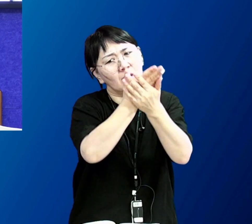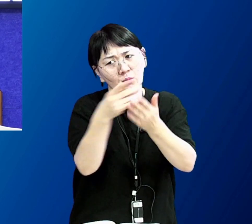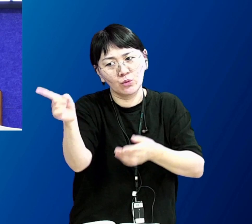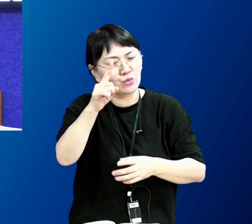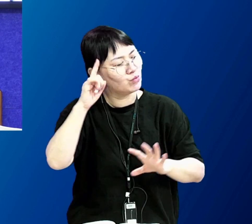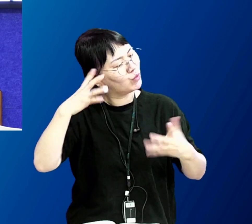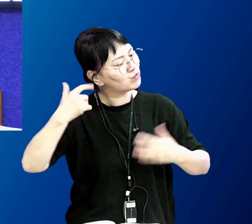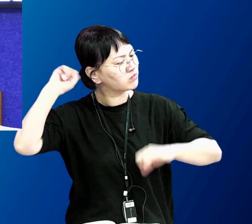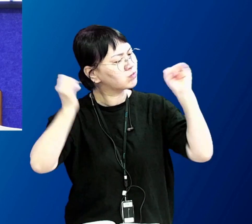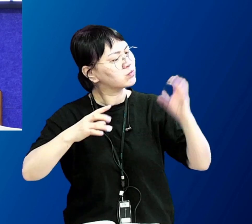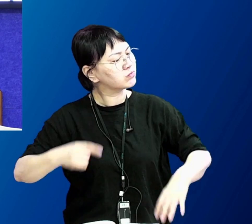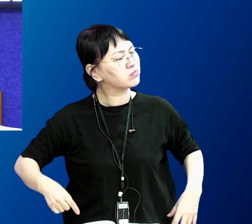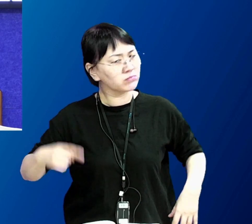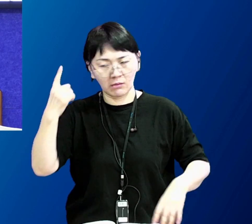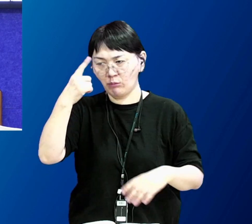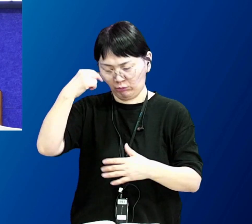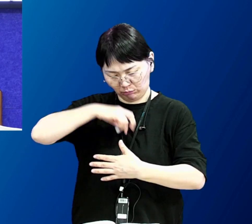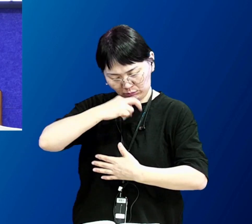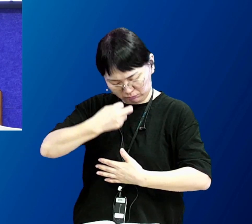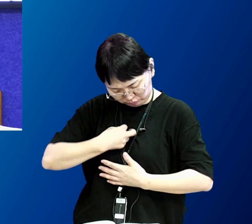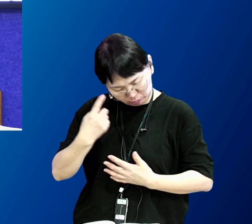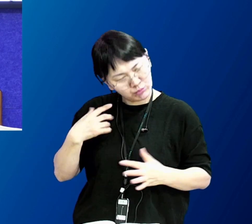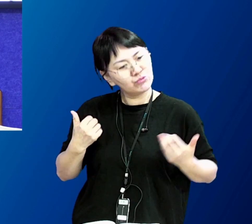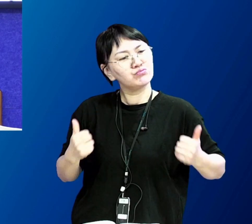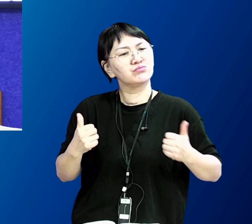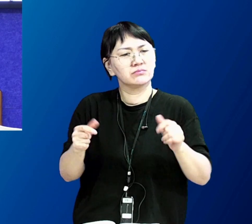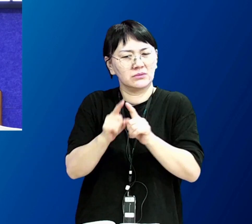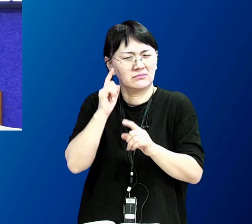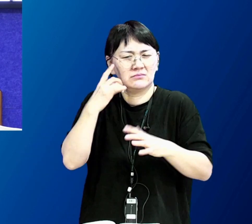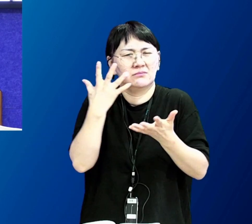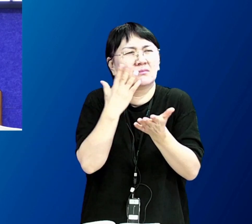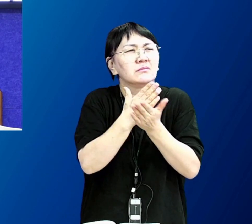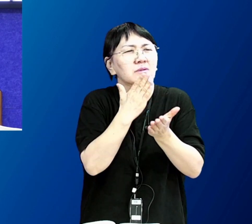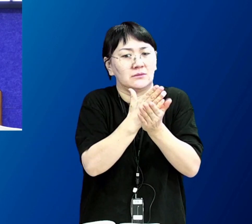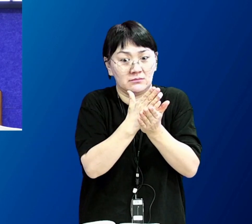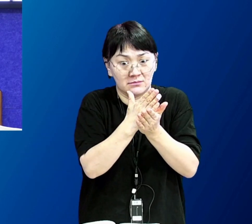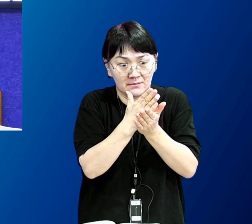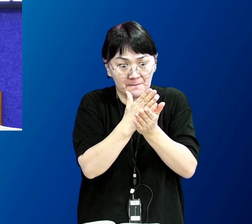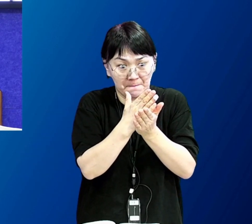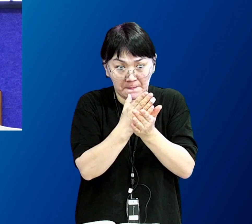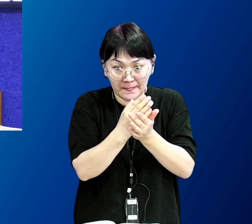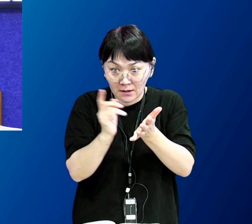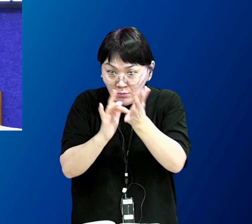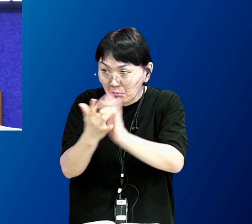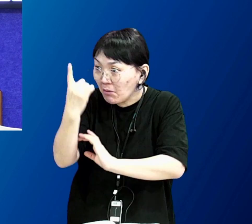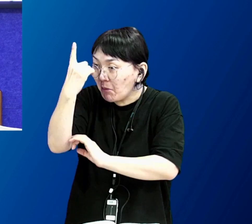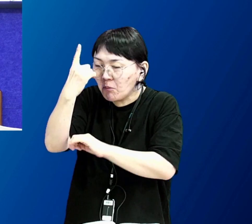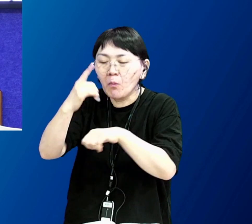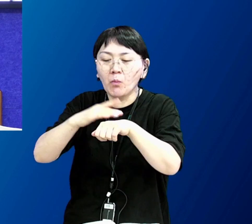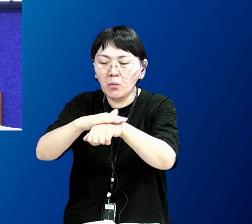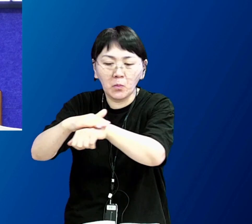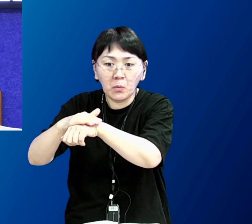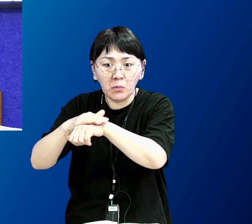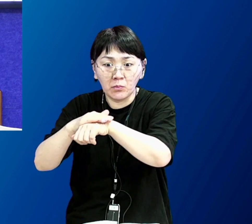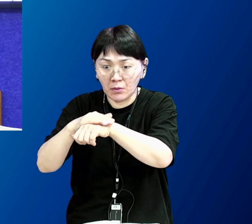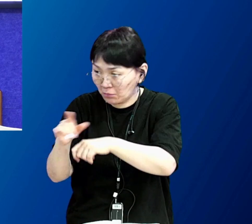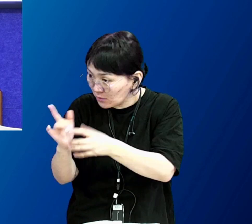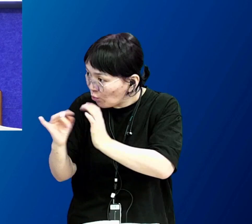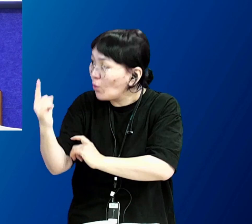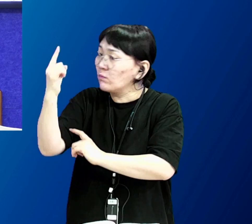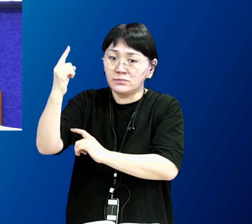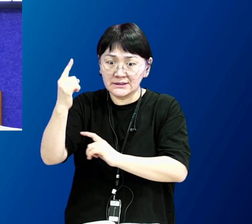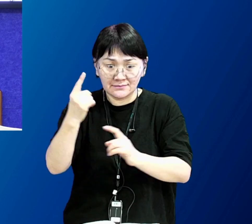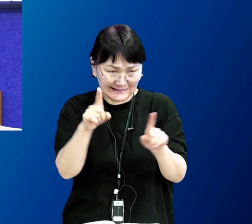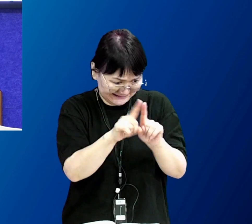байгаагаа мэдхгүй байна. Зөвхөн Есүс тэднийг уучлан хайрласан биш. Чулуугаар цохиулан үхэж байх